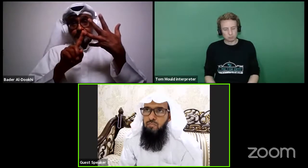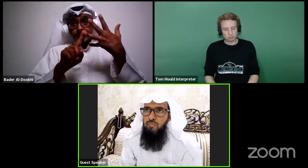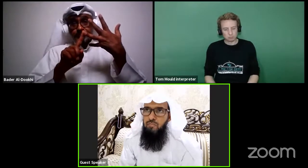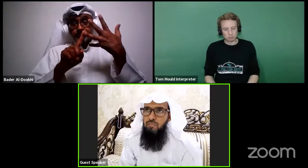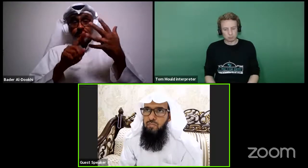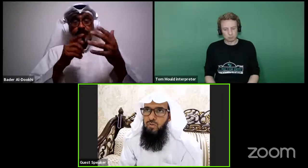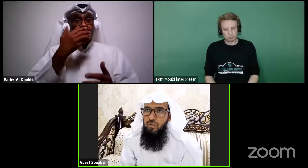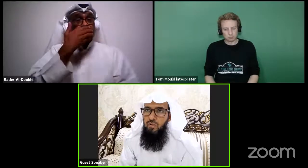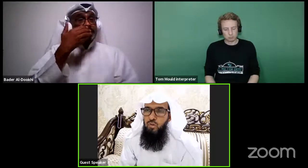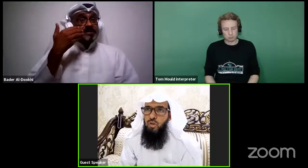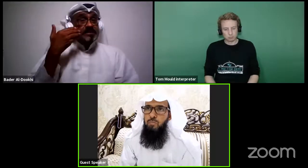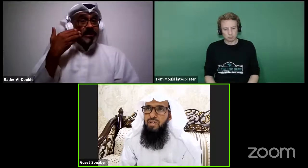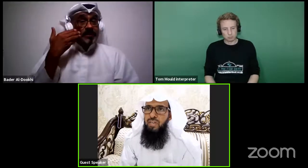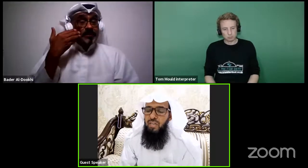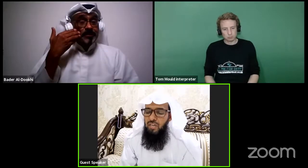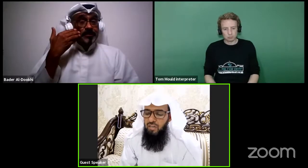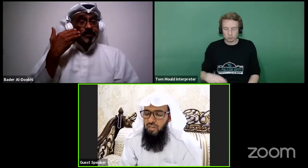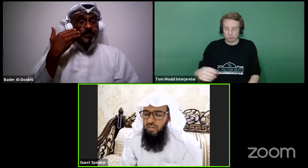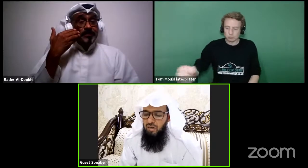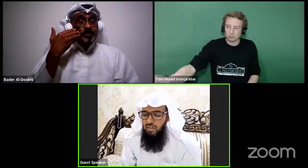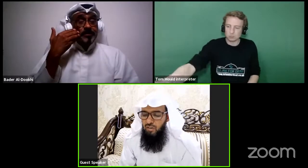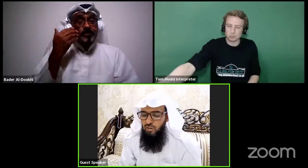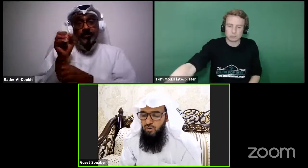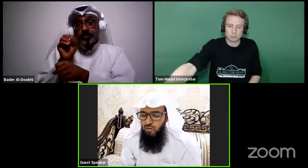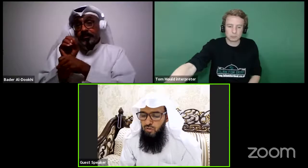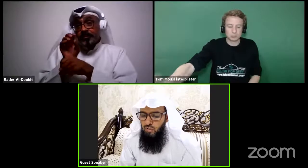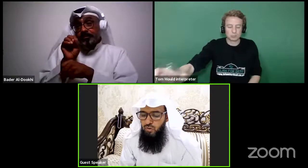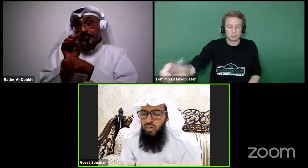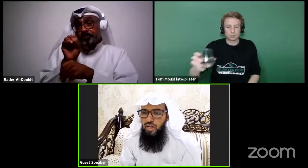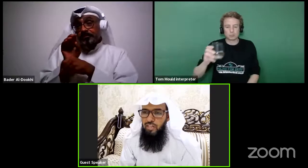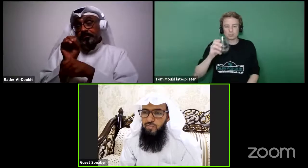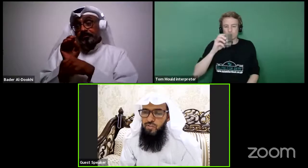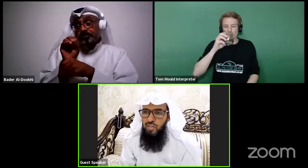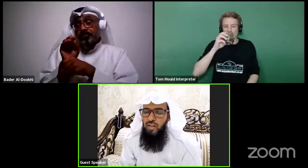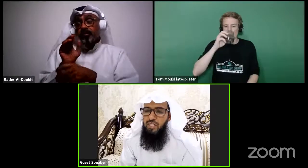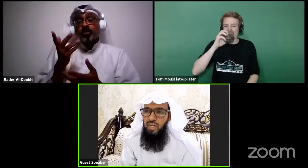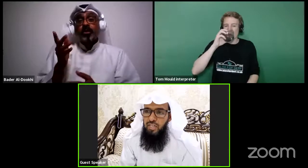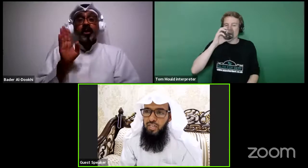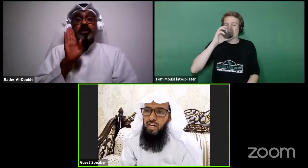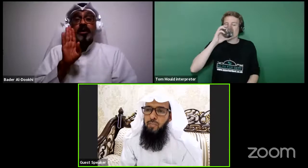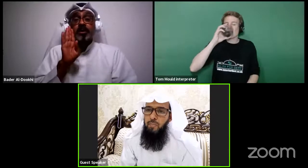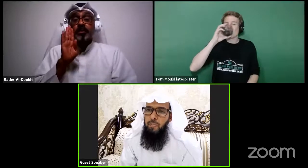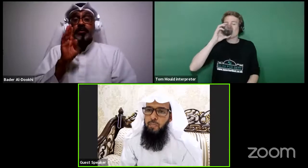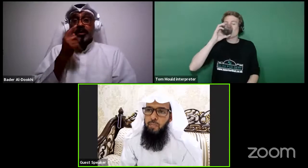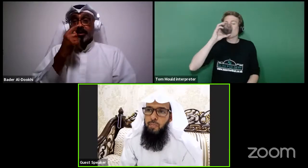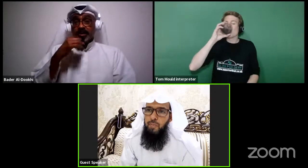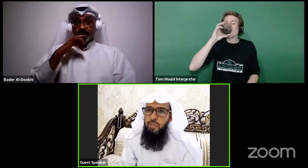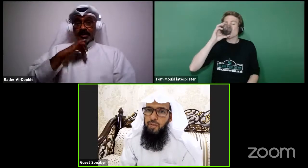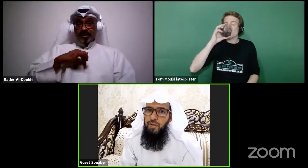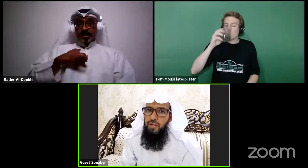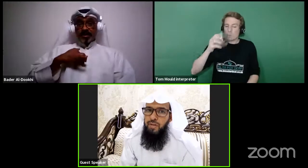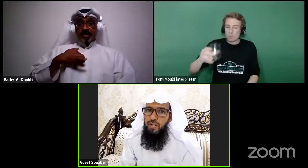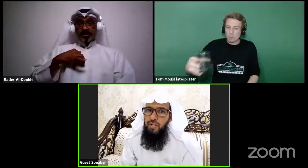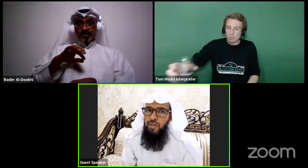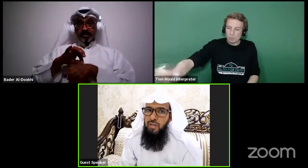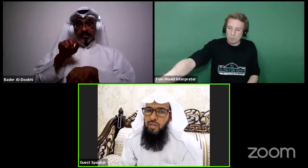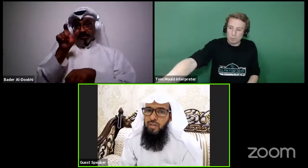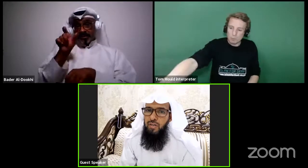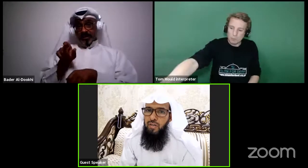الصيام يربي في النفس البشرية